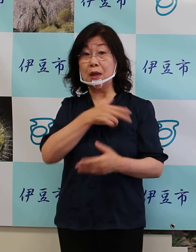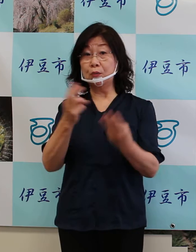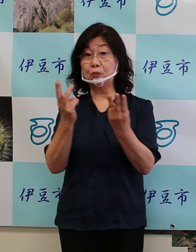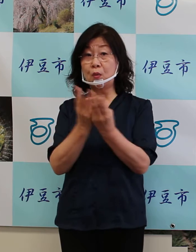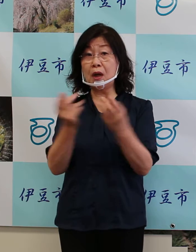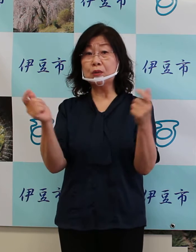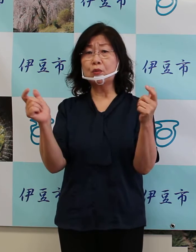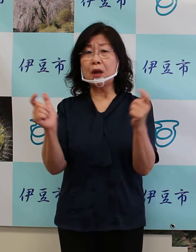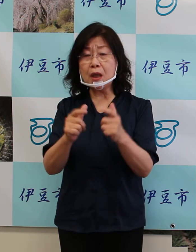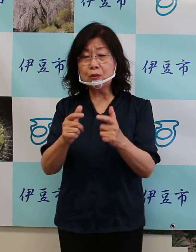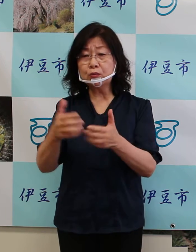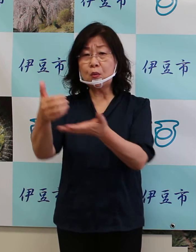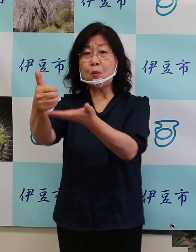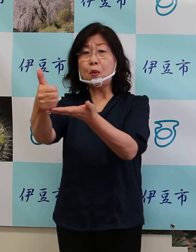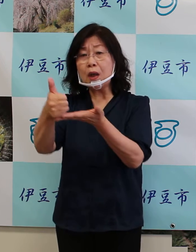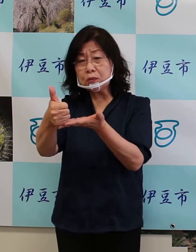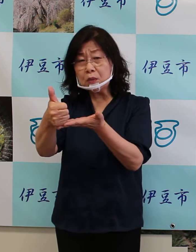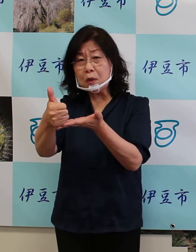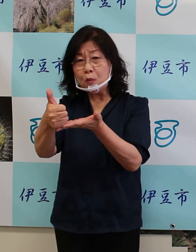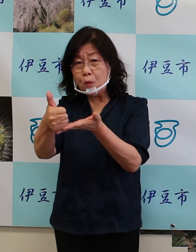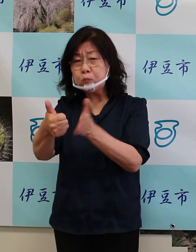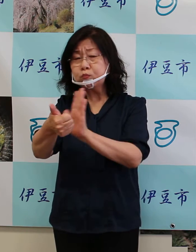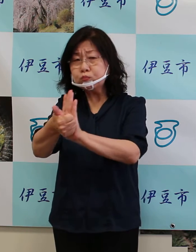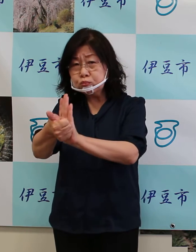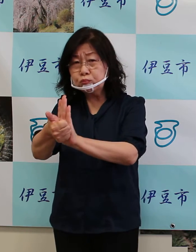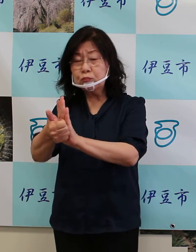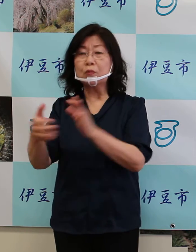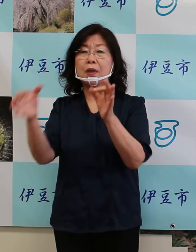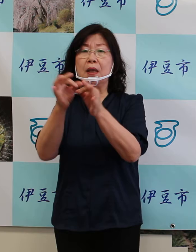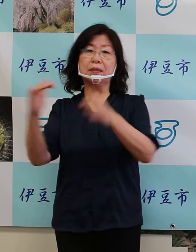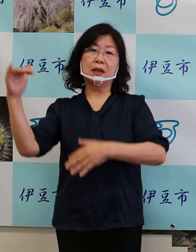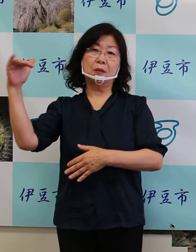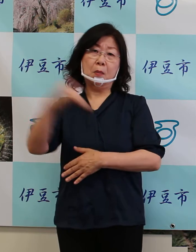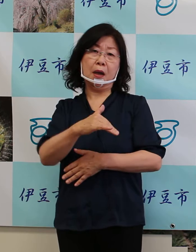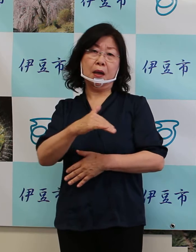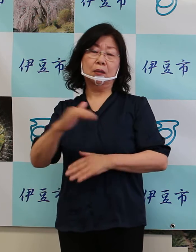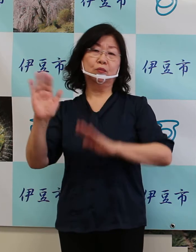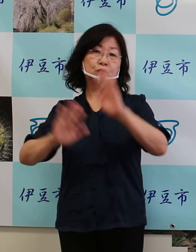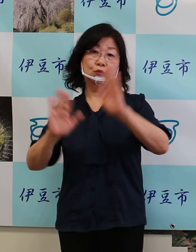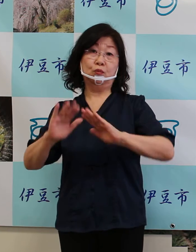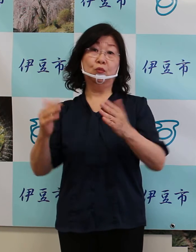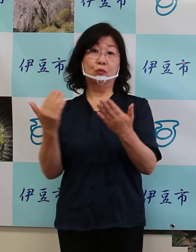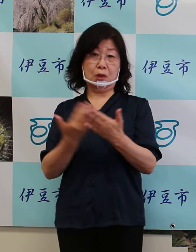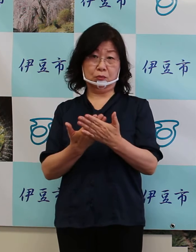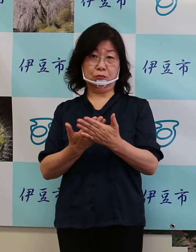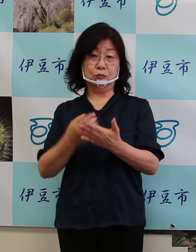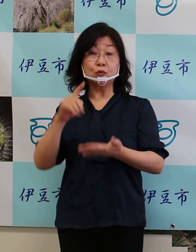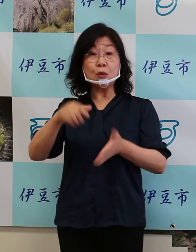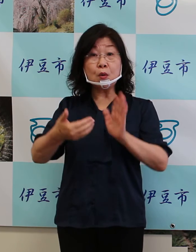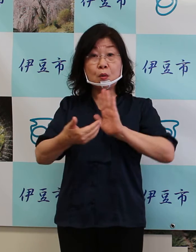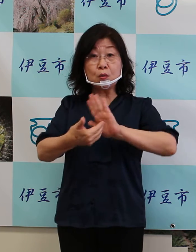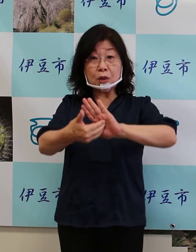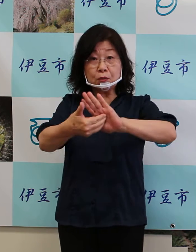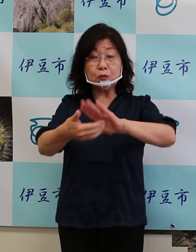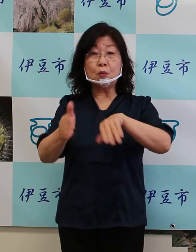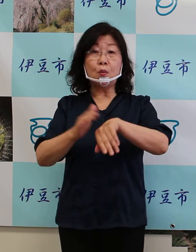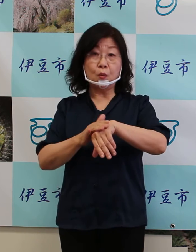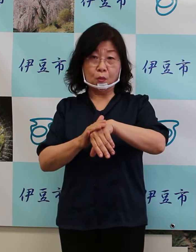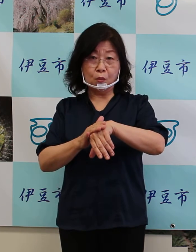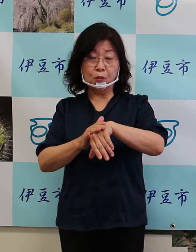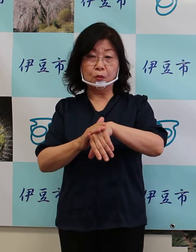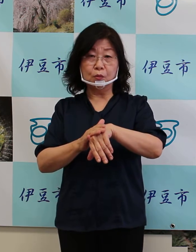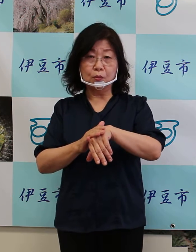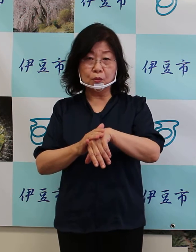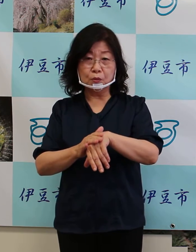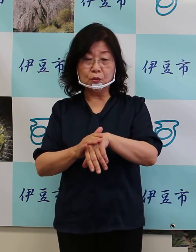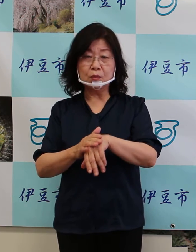客様も取れなくなる、経済が悪化する恐れがあります。それを防いでしっか